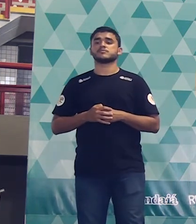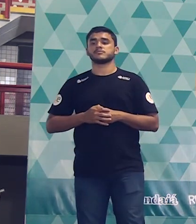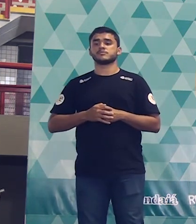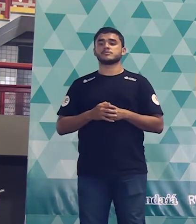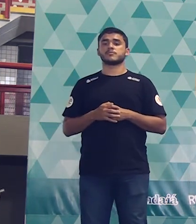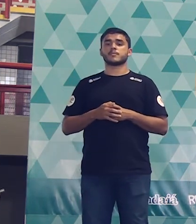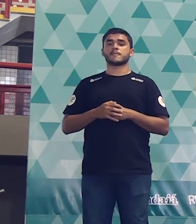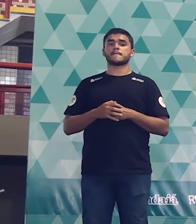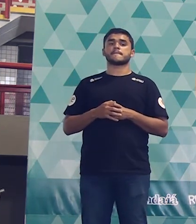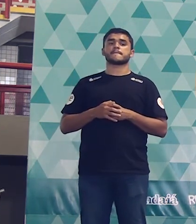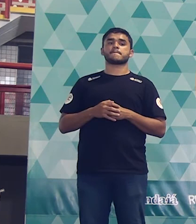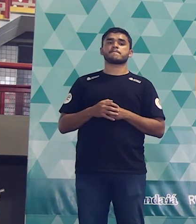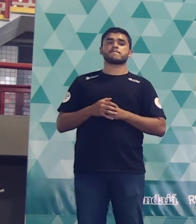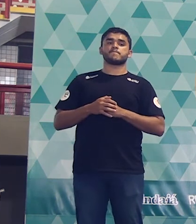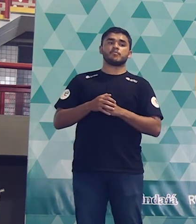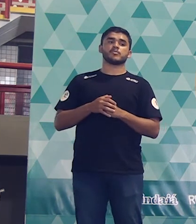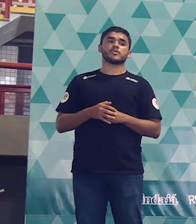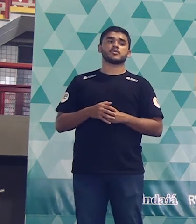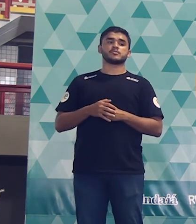tá?